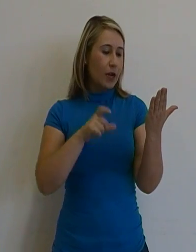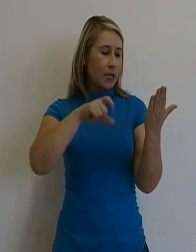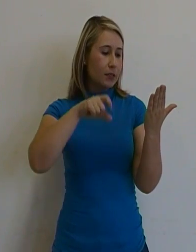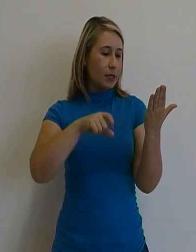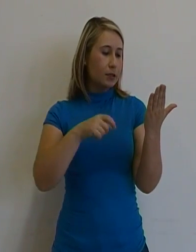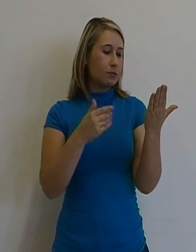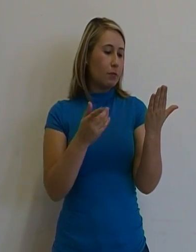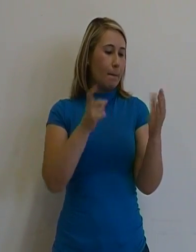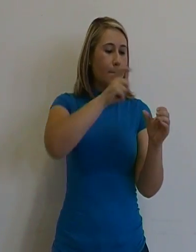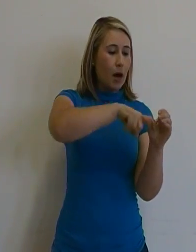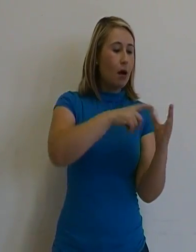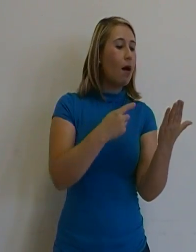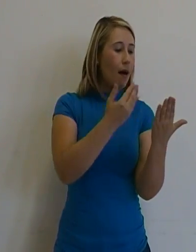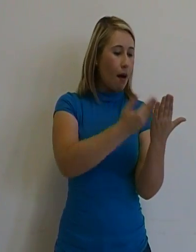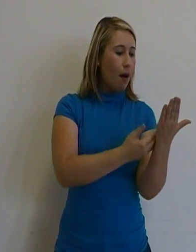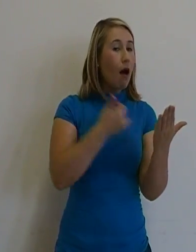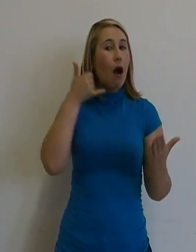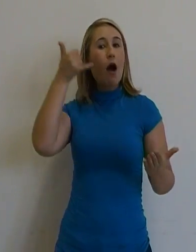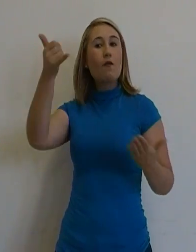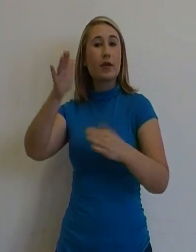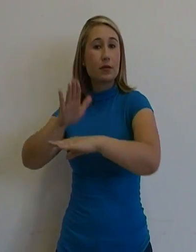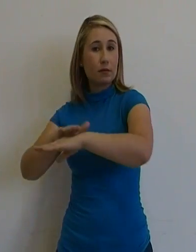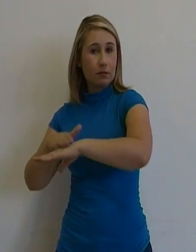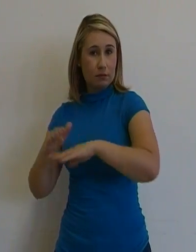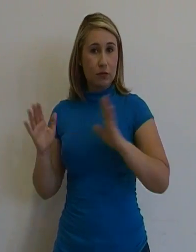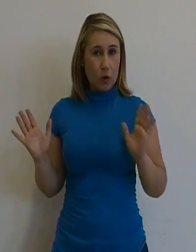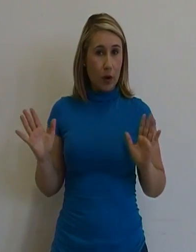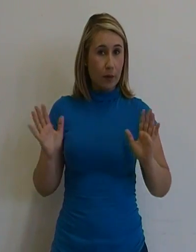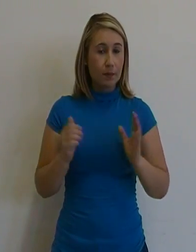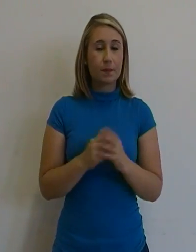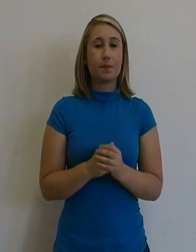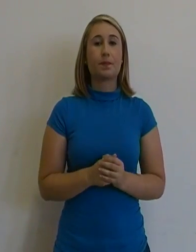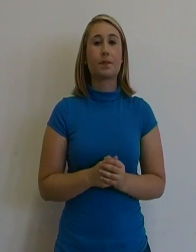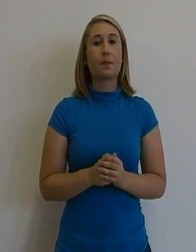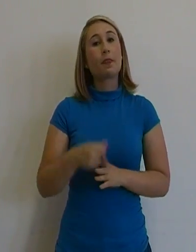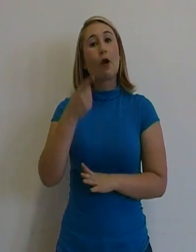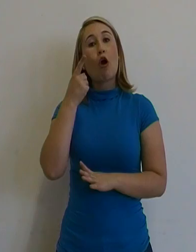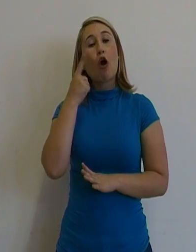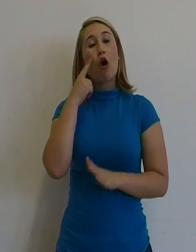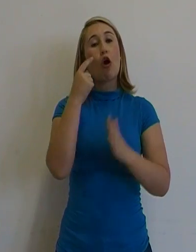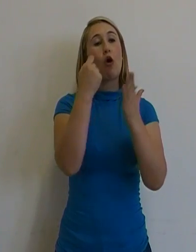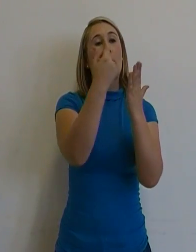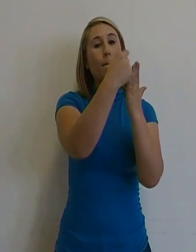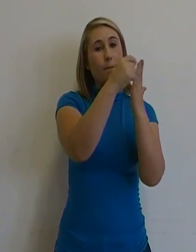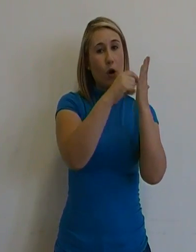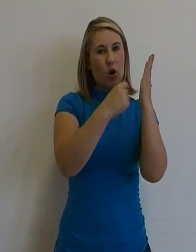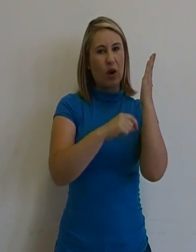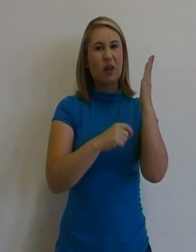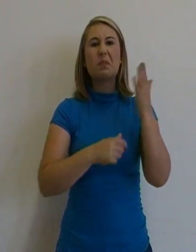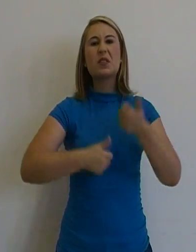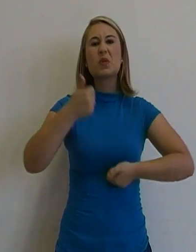estos. Los programas que ofrece la unidad de discapacidad Ser Capaz